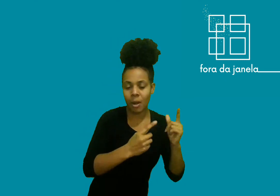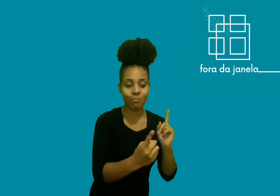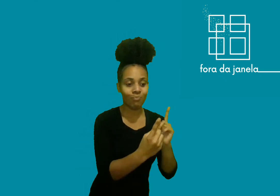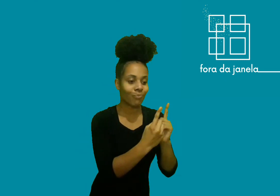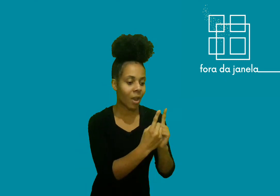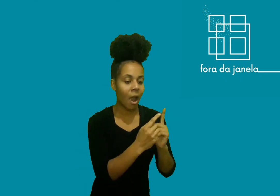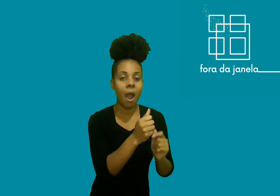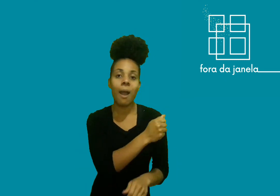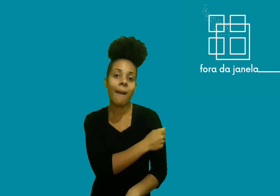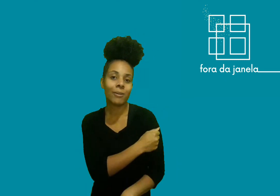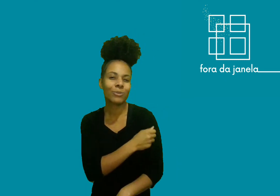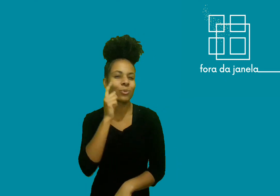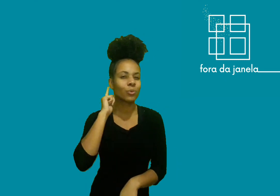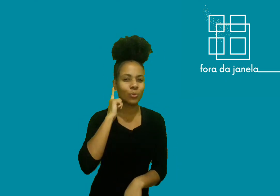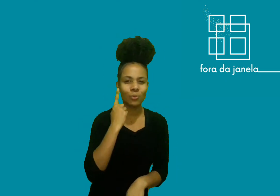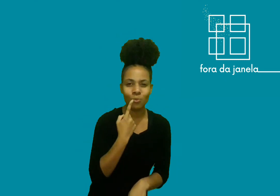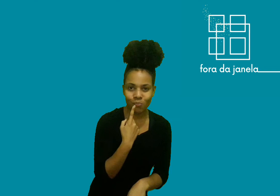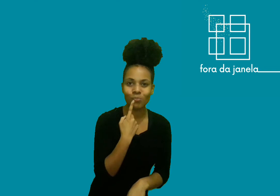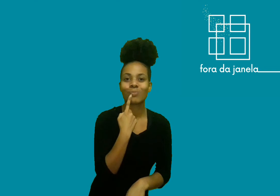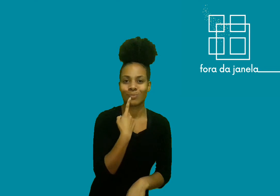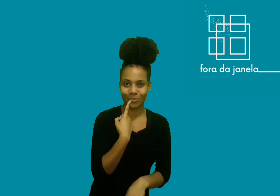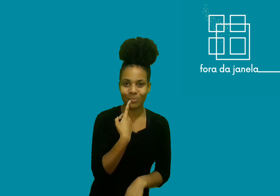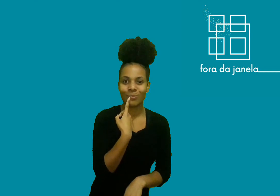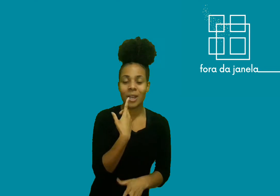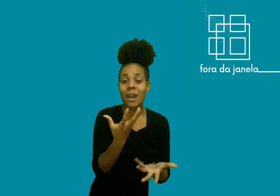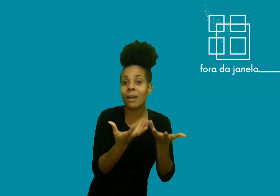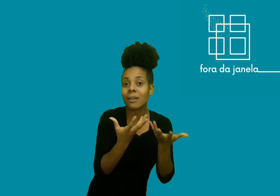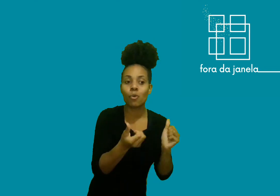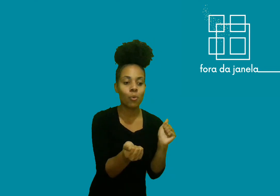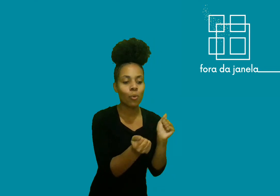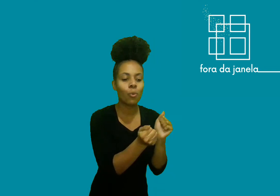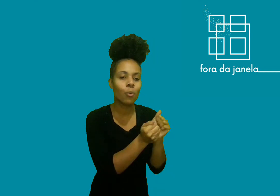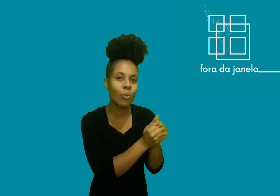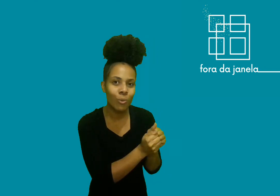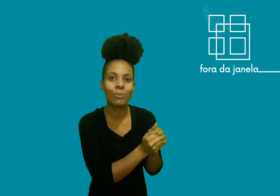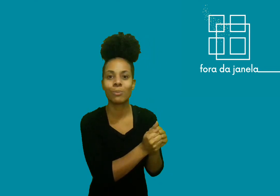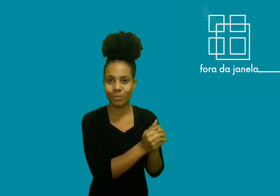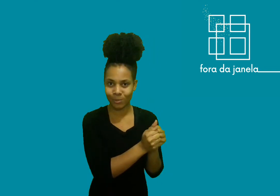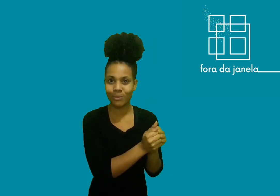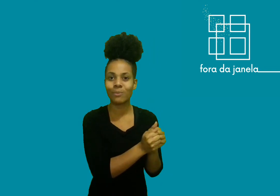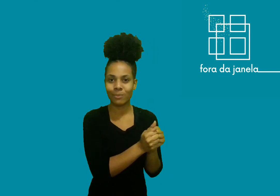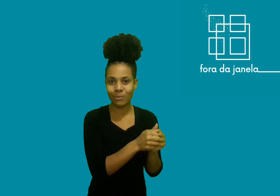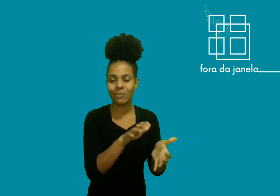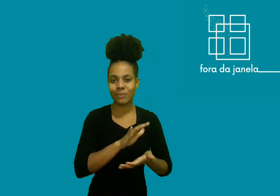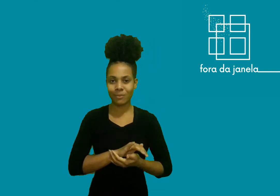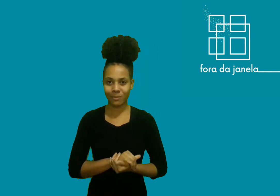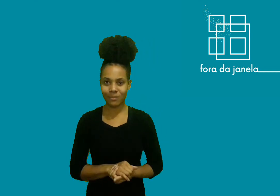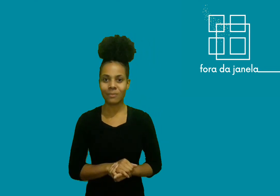que gostaria de fazer parte do projeto com a gente. E a partir disso, eu fiquei sem saber o que fazer, não sabia